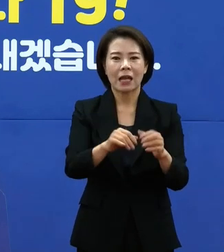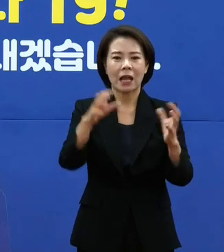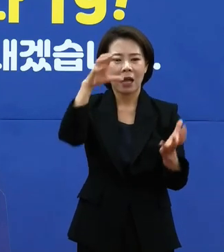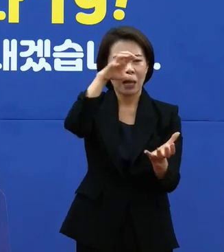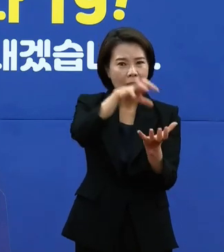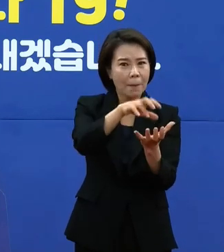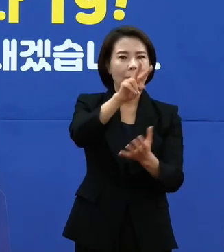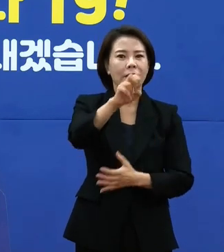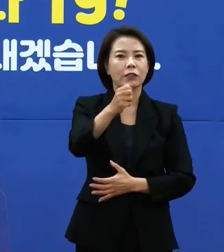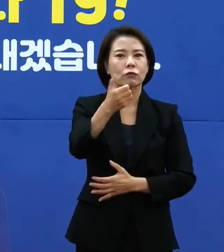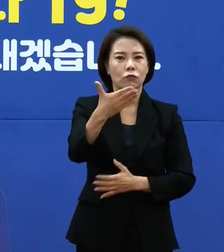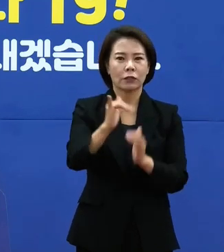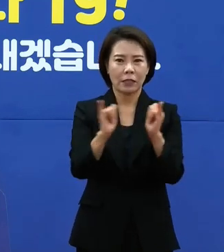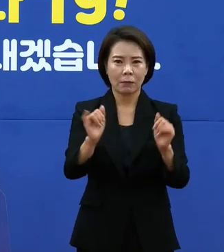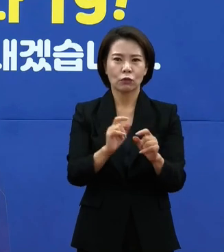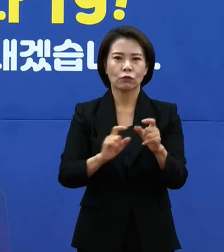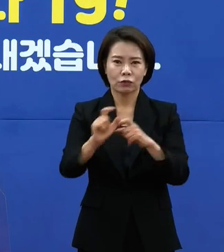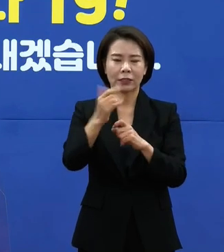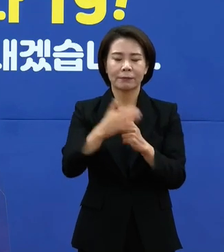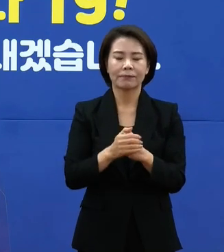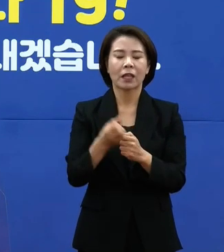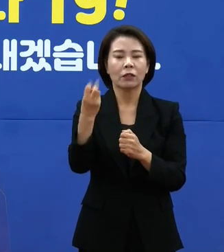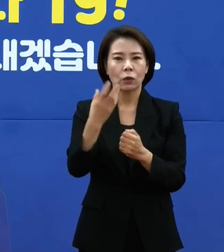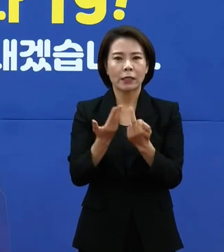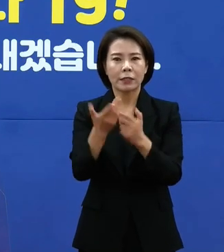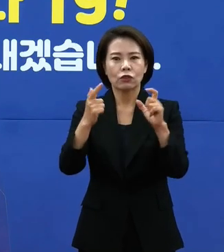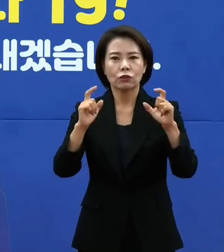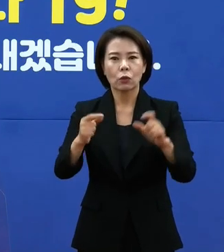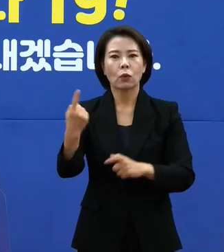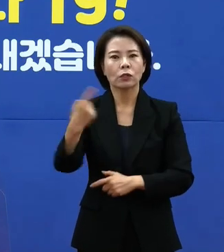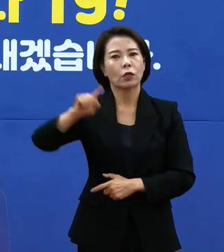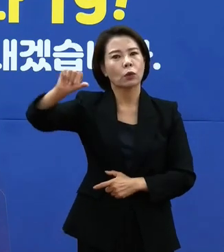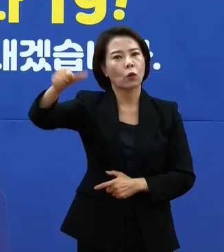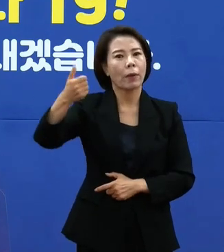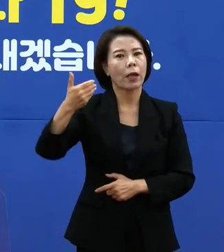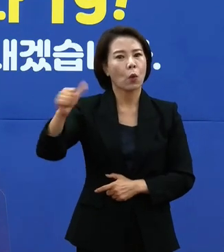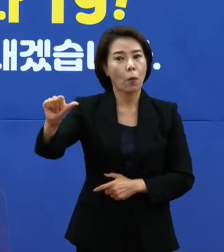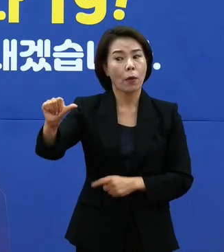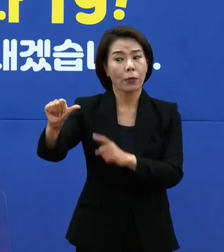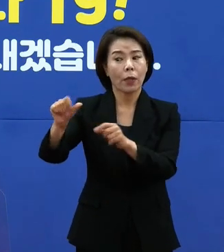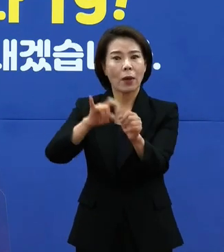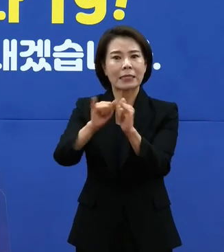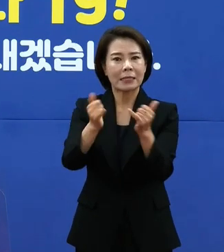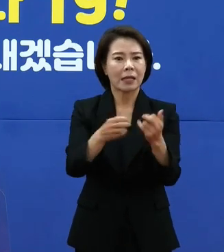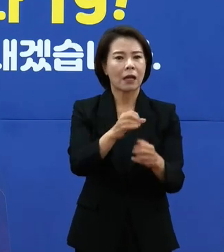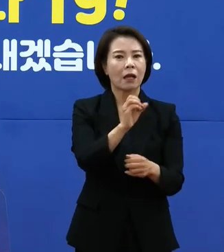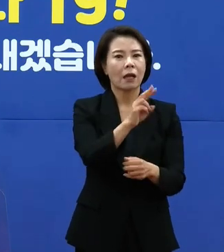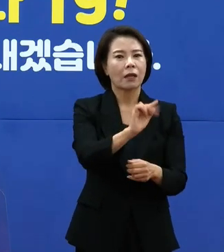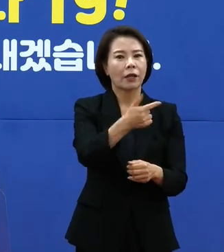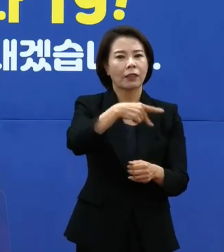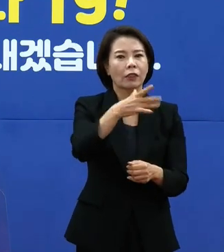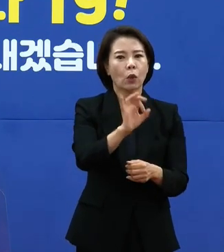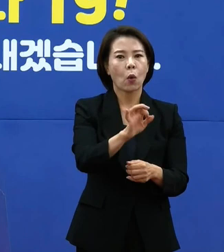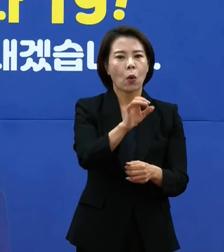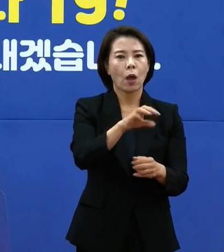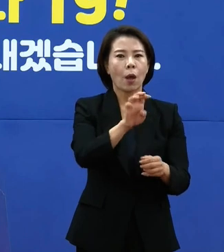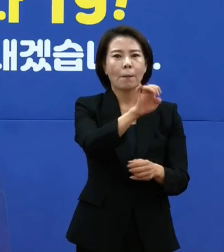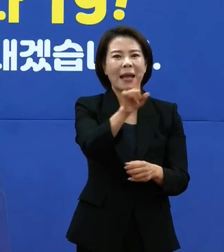29명으로 늘었습니다. 또한 제주 1505번 확진자는 제주시 연동 소재 파티